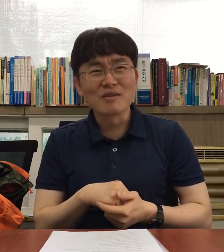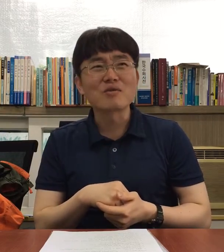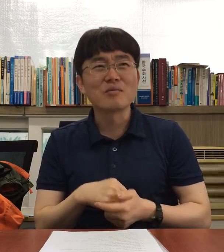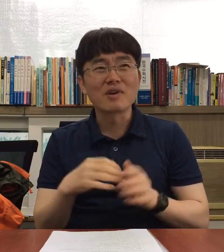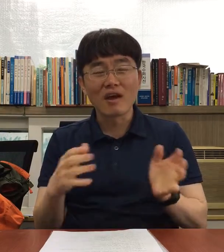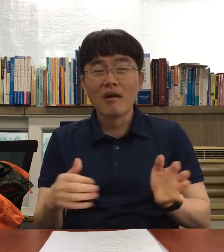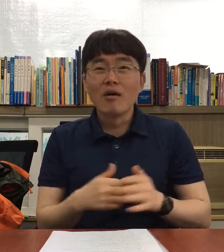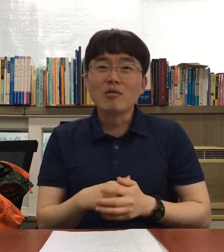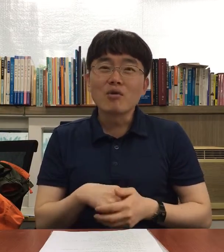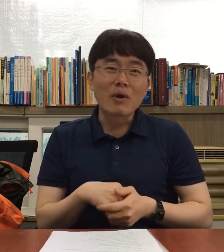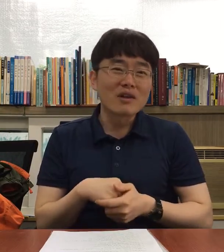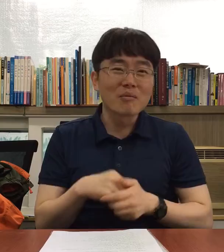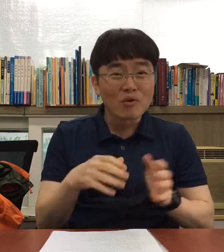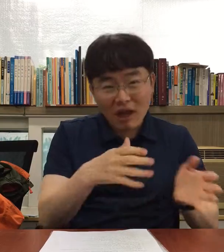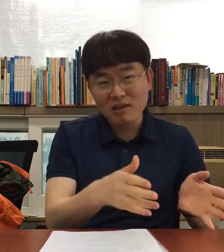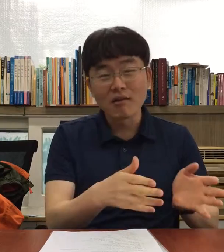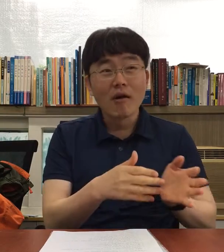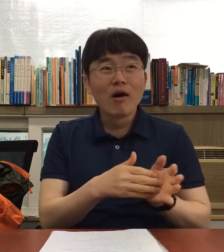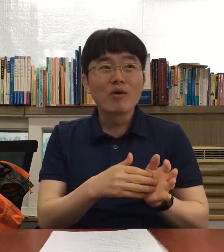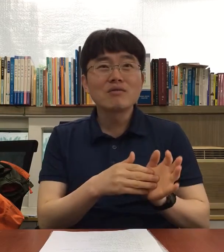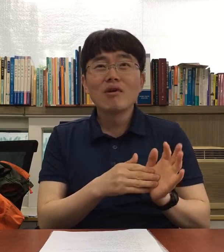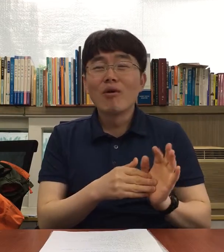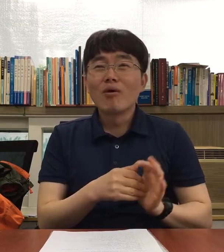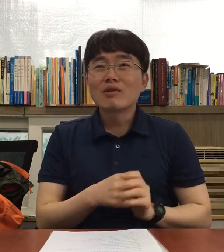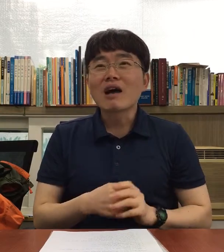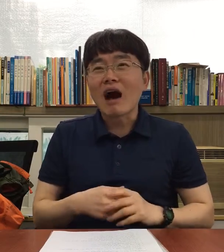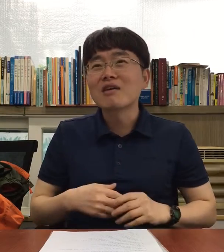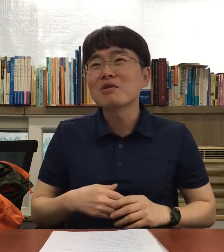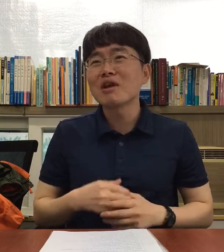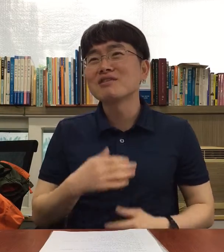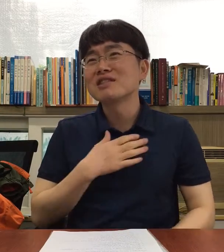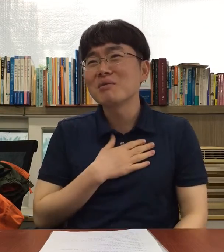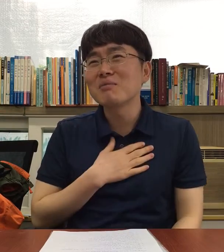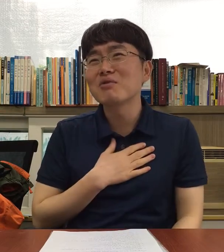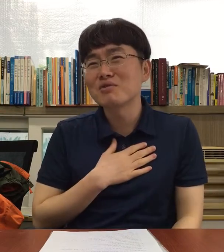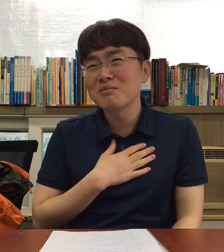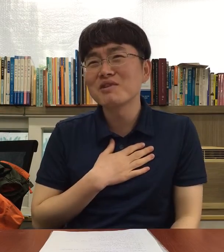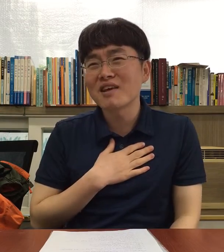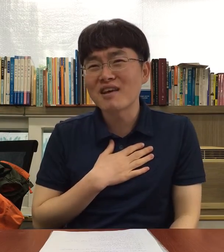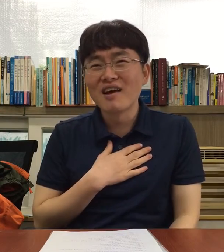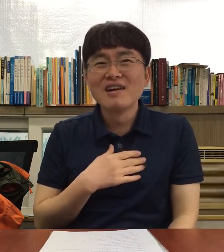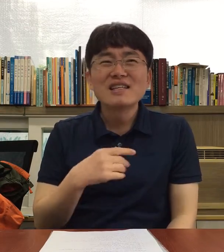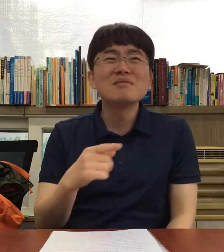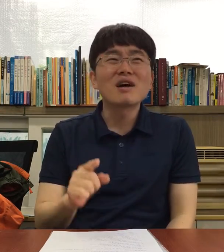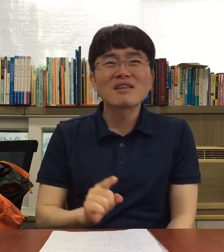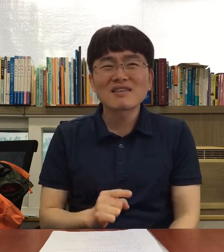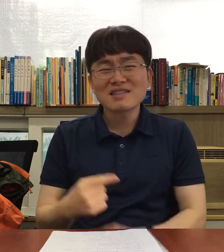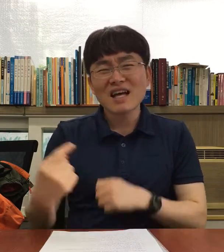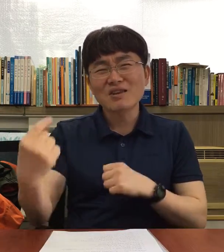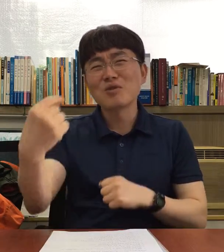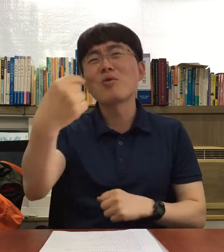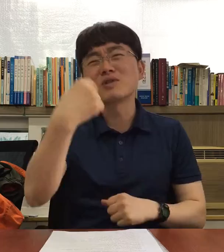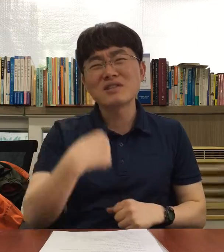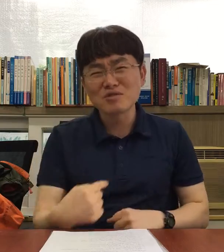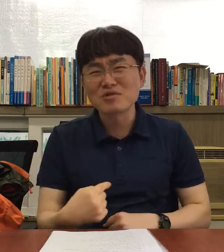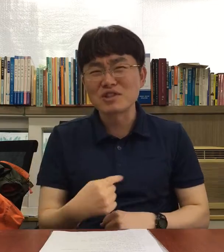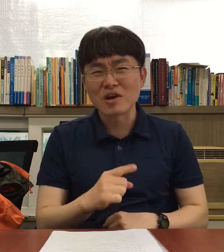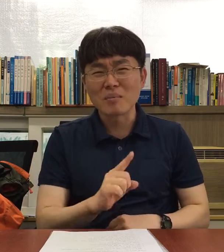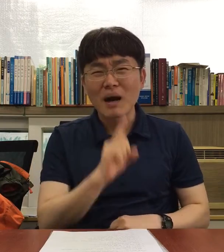또는 뭐 이렇게 너는 왜 이렇게 뭐 이렇게 하니? 어떤 난 안 그래도 나는 그것 때문에 힘든데 그 말에 대해서 탁 전곡을 찔러주는 거 있죠. 말